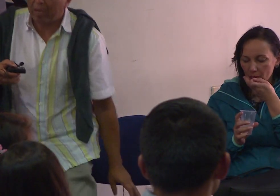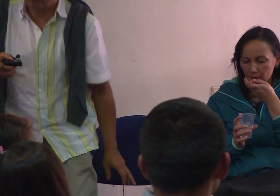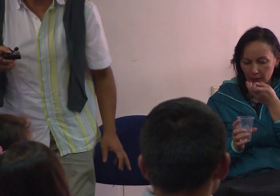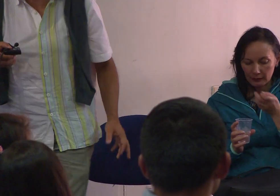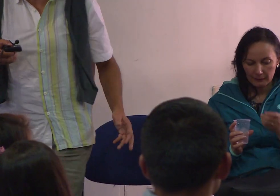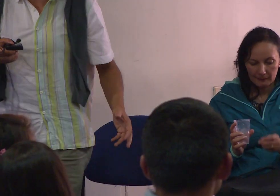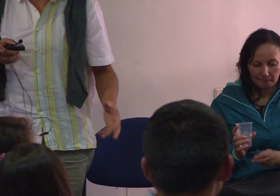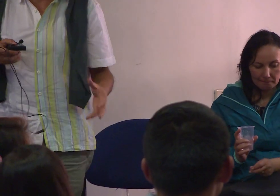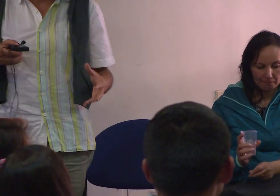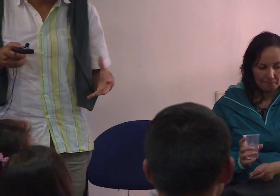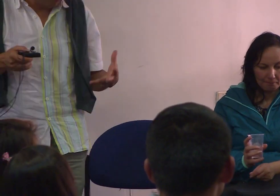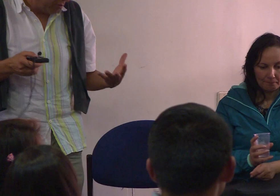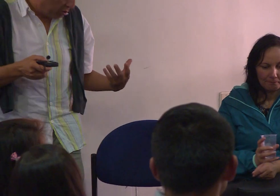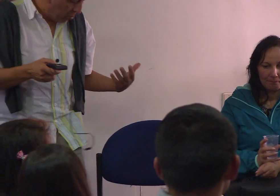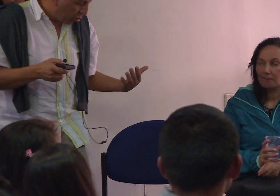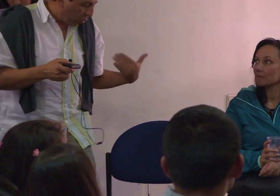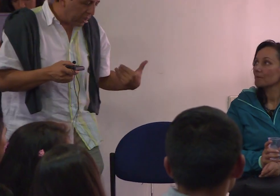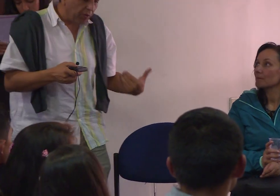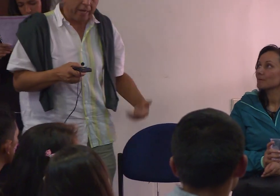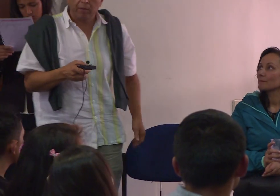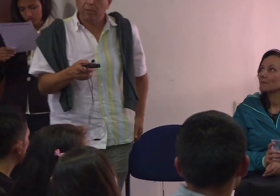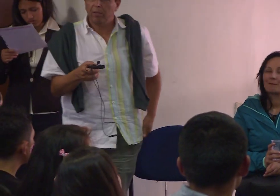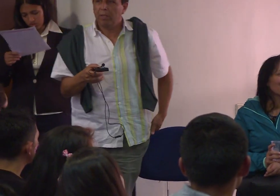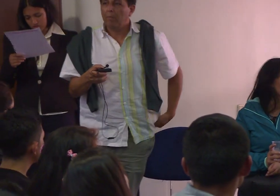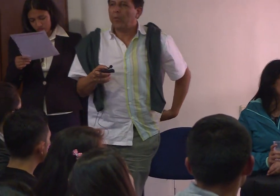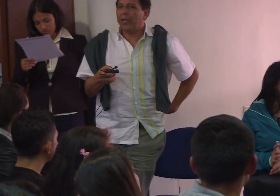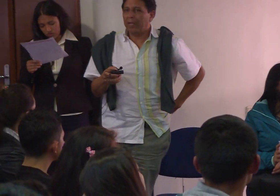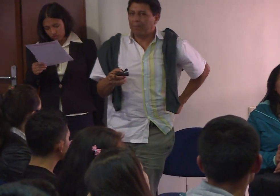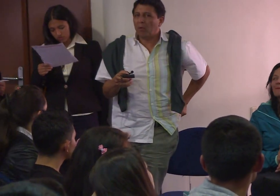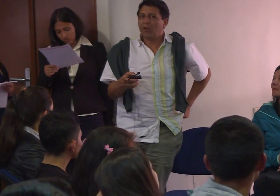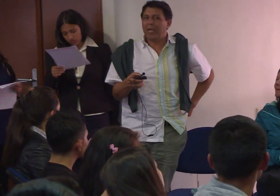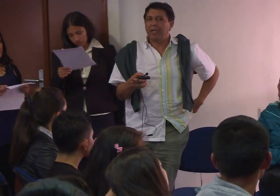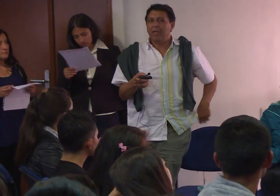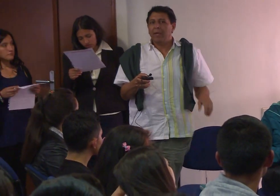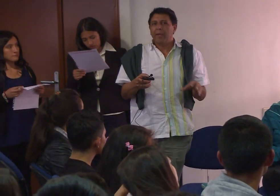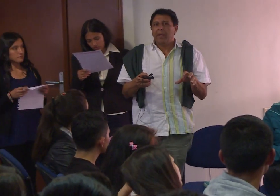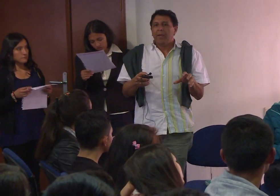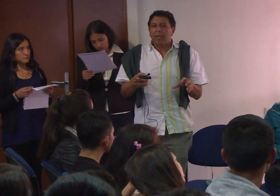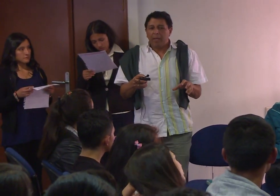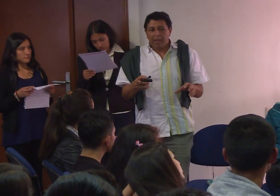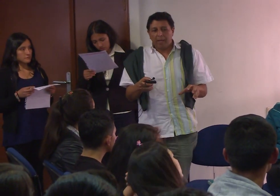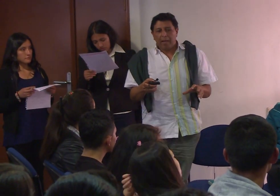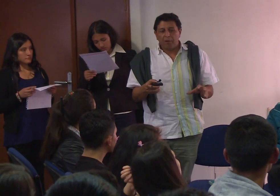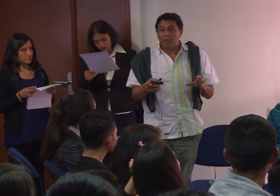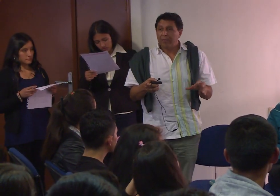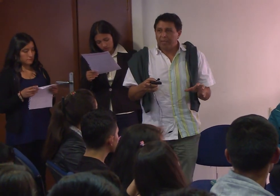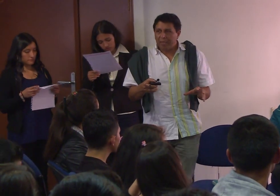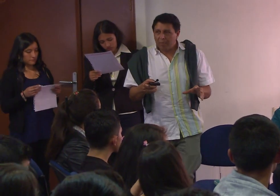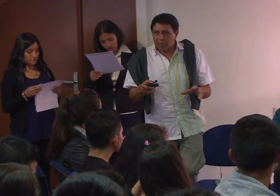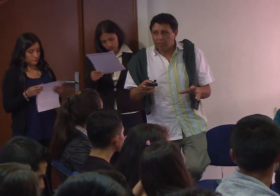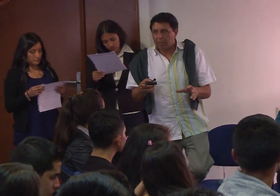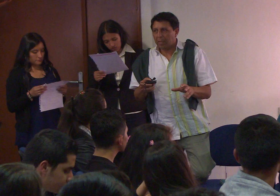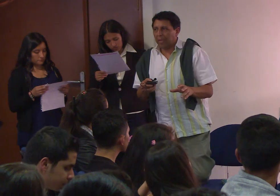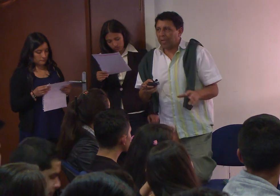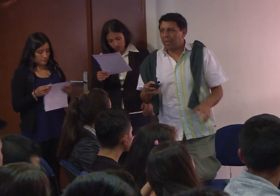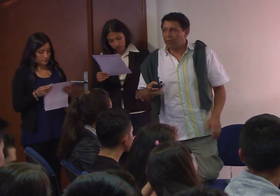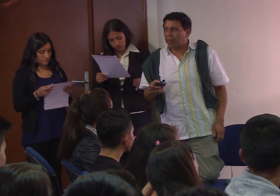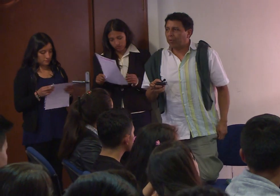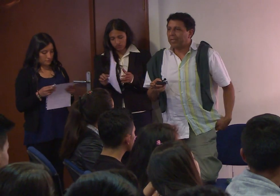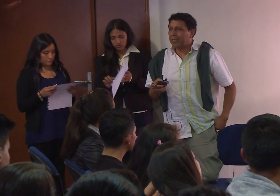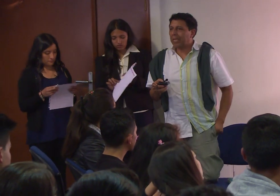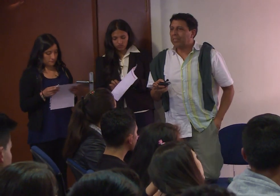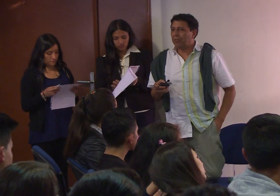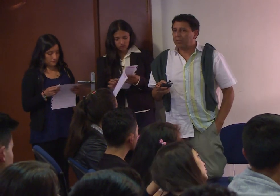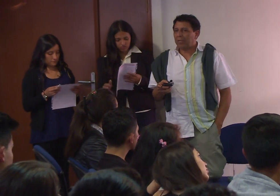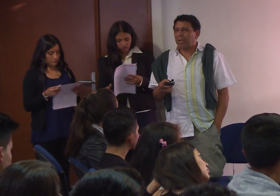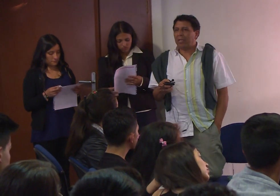hemos encontrado con eso. Nos hemos cuestionado, por ejemplo, a lo que nos dedicamos en el eje